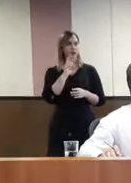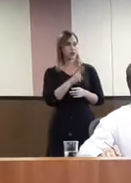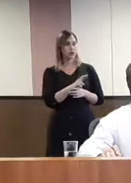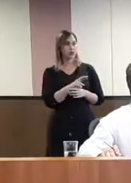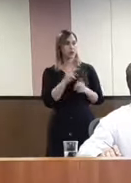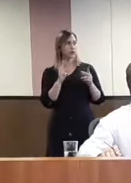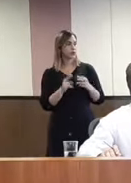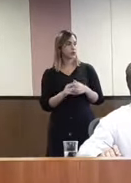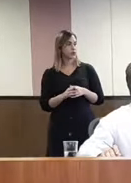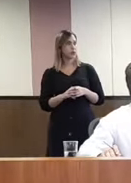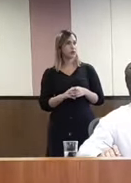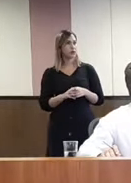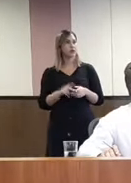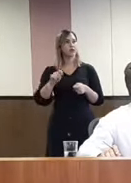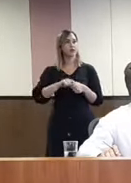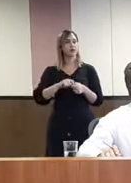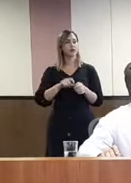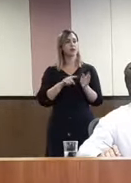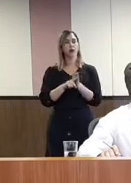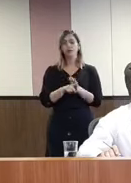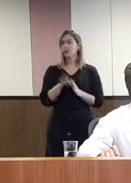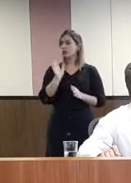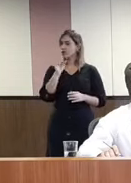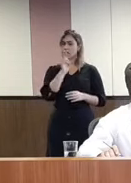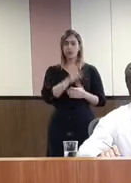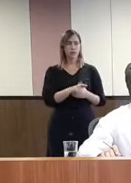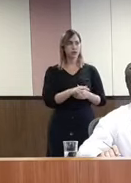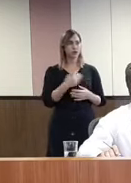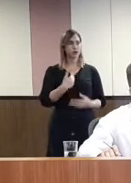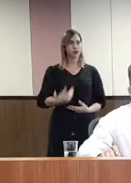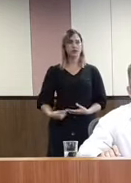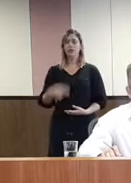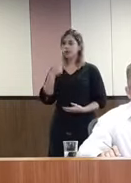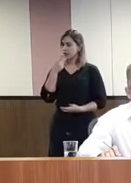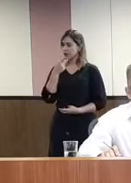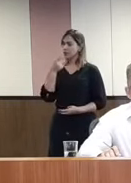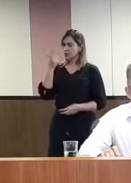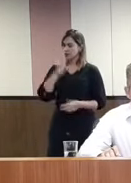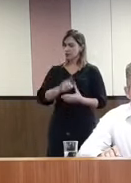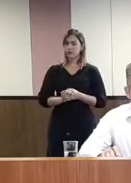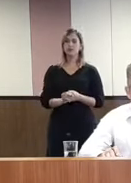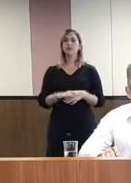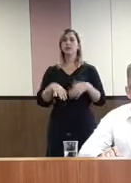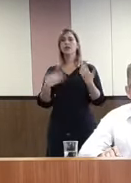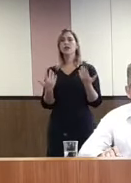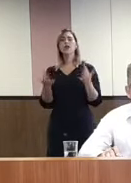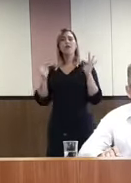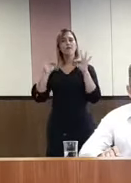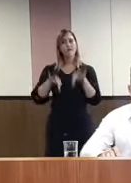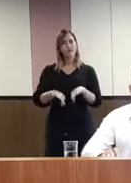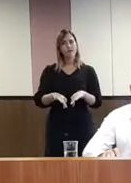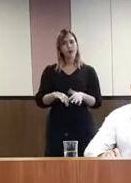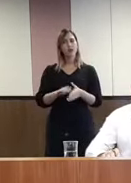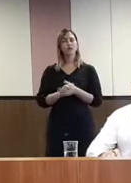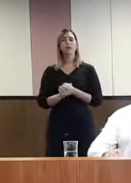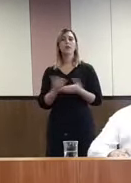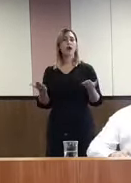Pontes da Serra, que também fez uma pergunta e o governador já respondeu. Governador, retoma a palavra para o senhor. Senhores, então finalizamos